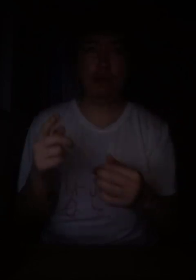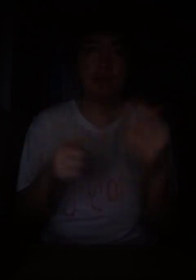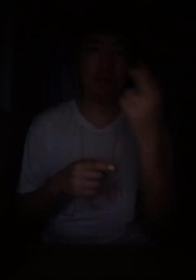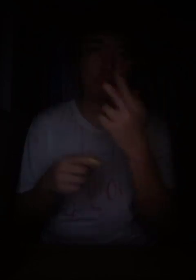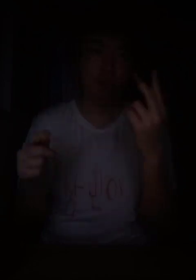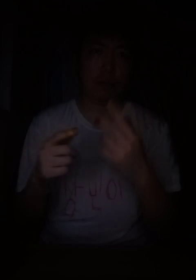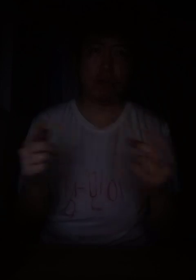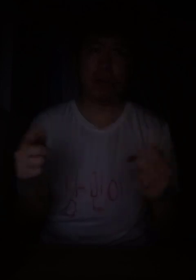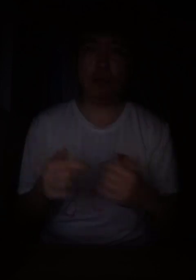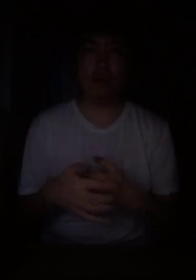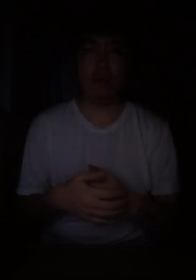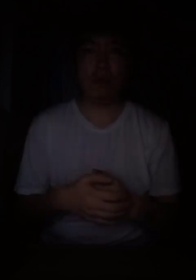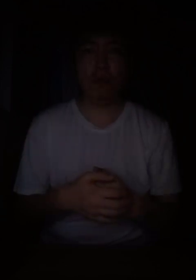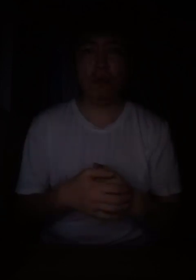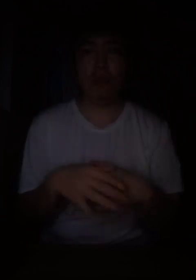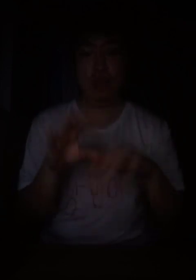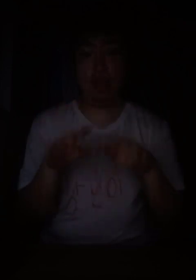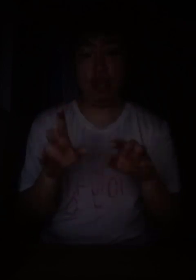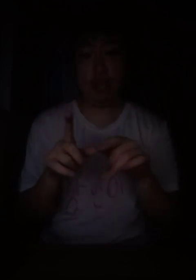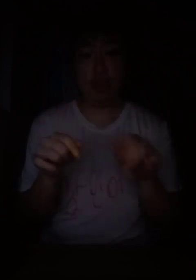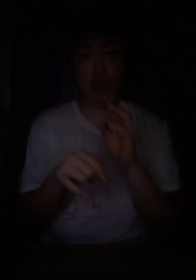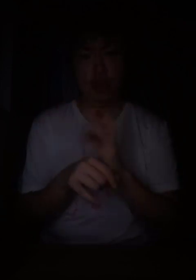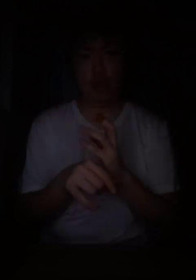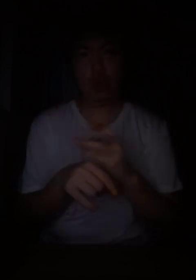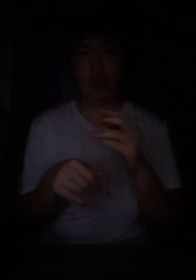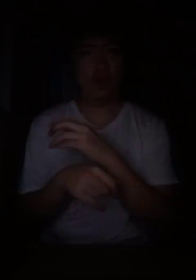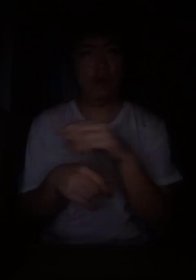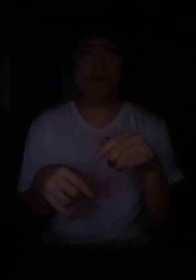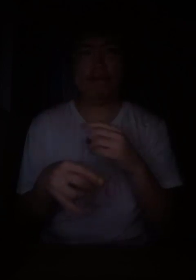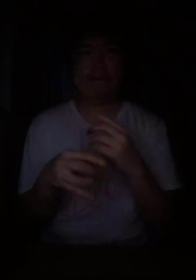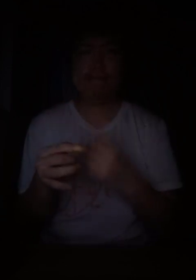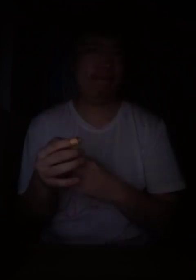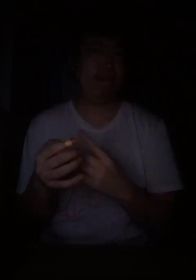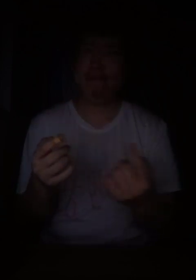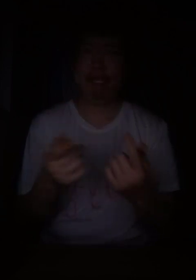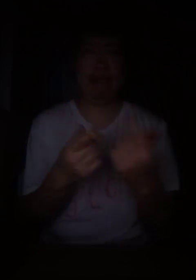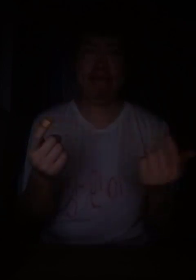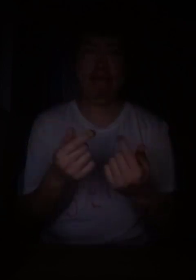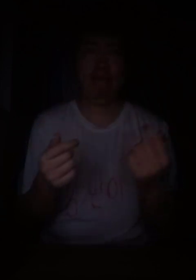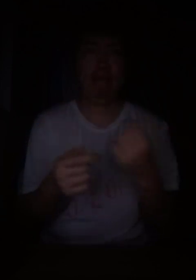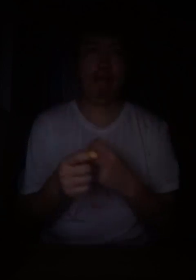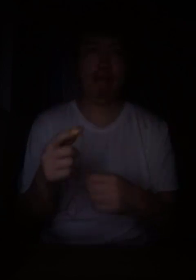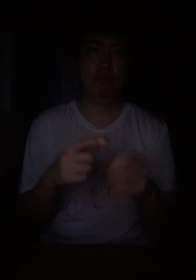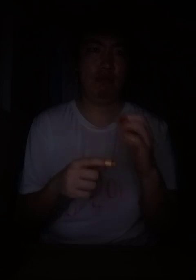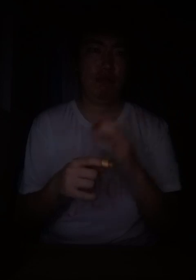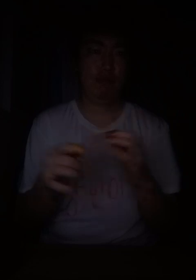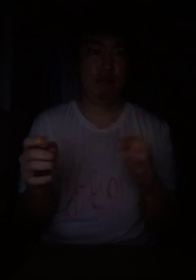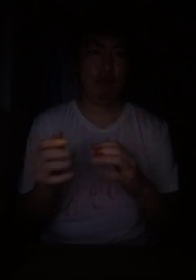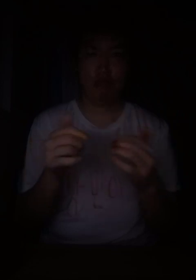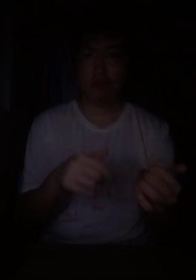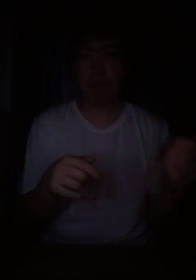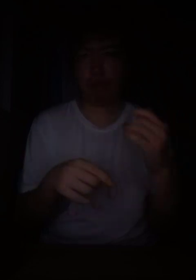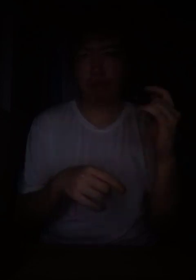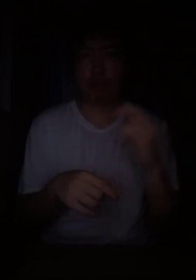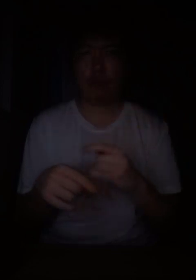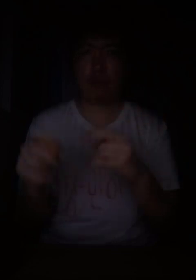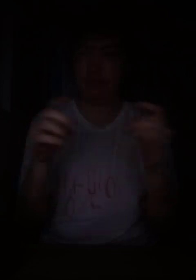있습니다. 경찰은 시신에서 타살 정황이 발견되지 않은 점 등으로 미뤄 자연사했거나 불반 자살했을 가능성을